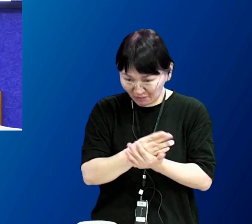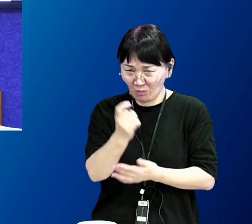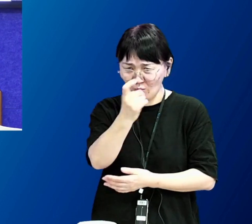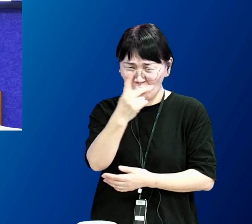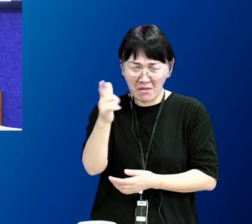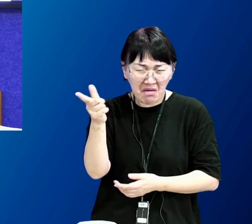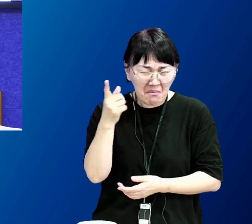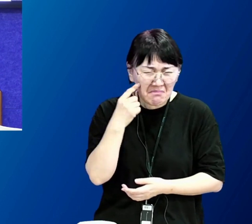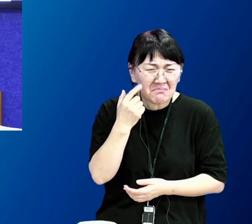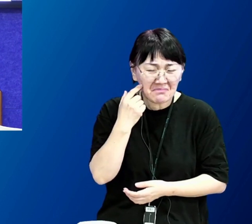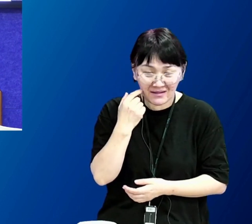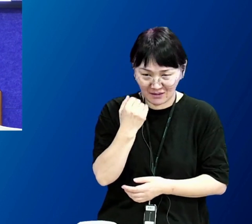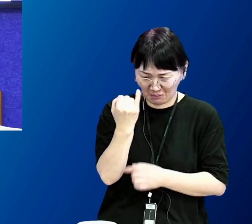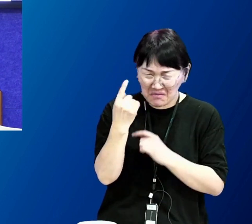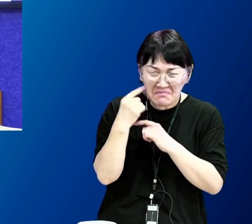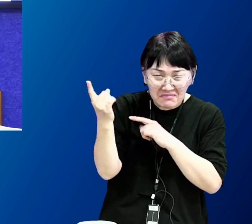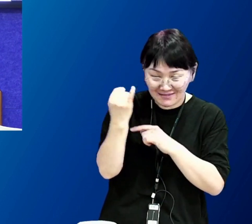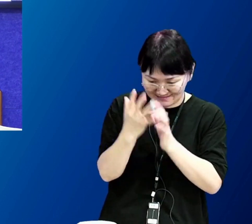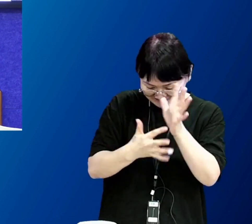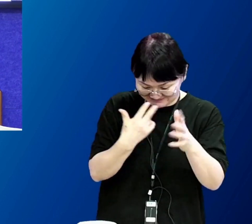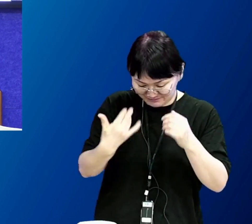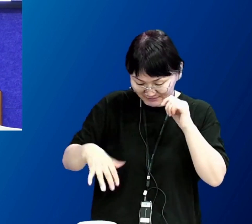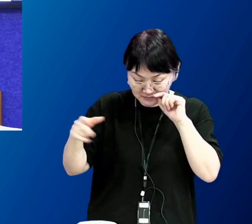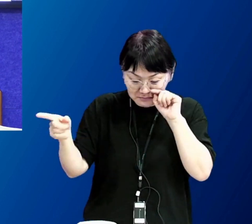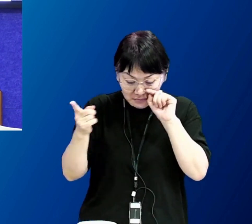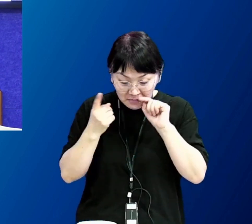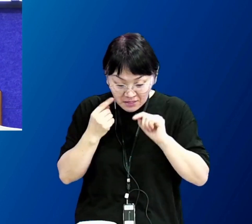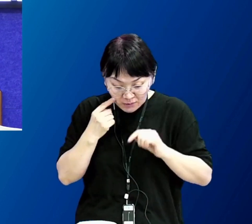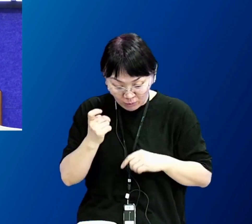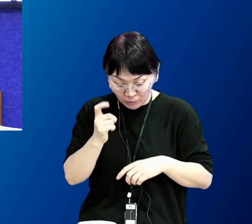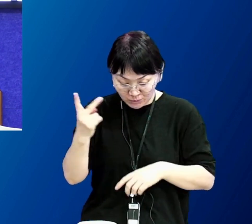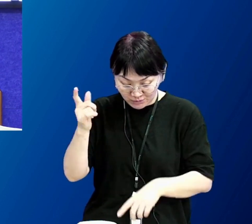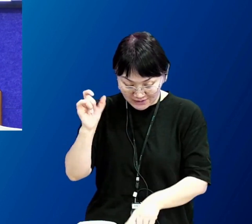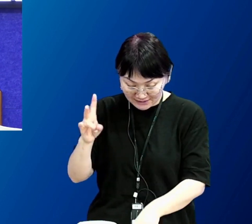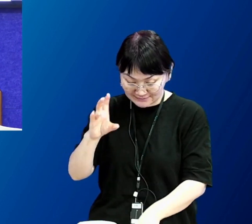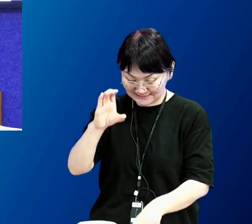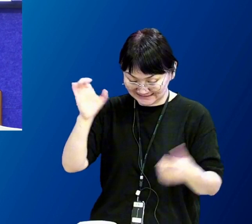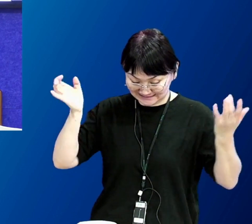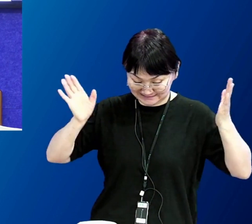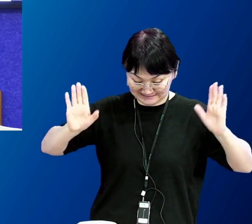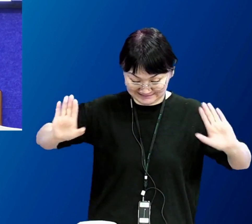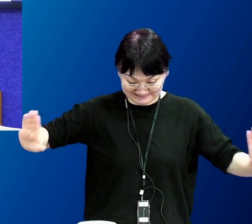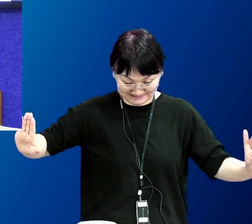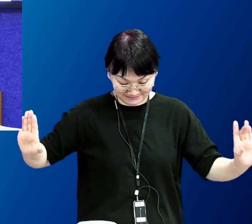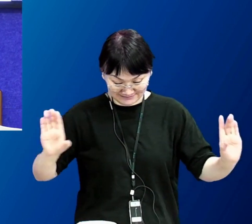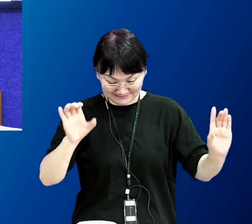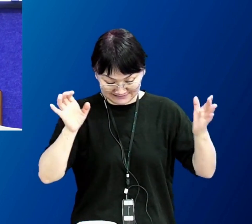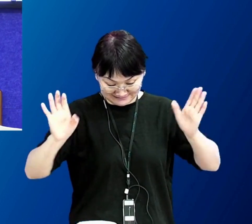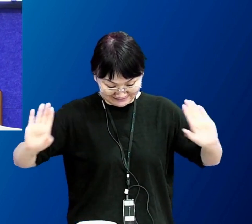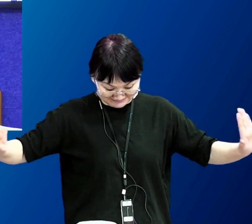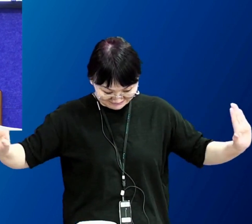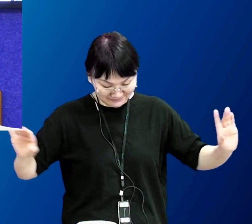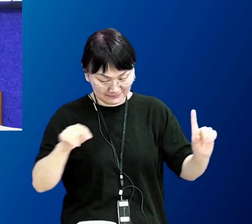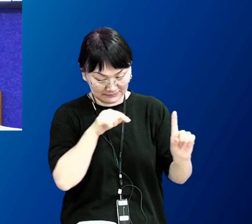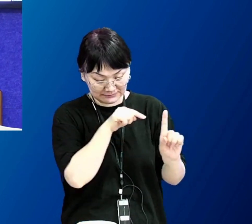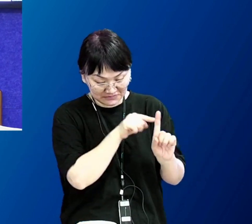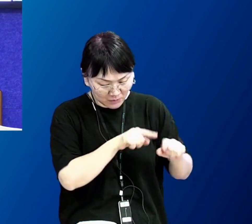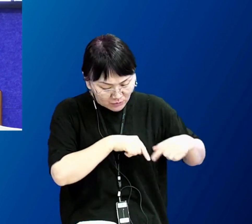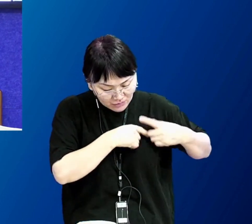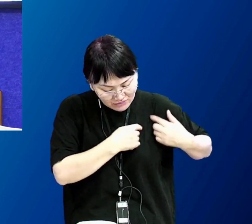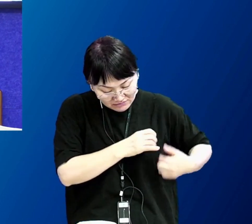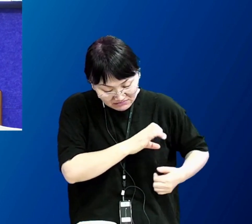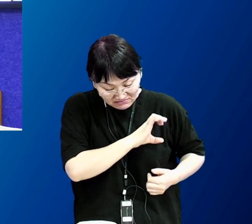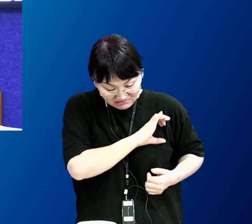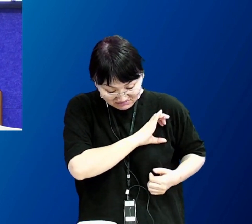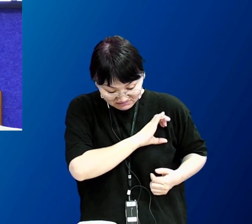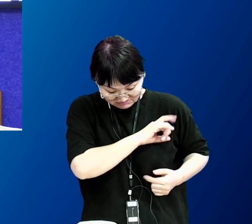За, энэ дээр юу гэсэн байна? Тэгтэл нөгөө хүүхэн Самсонд шүүгчд 16-ийн 15 дээр зүрх сэтгэл